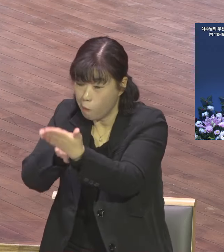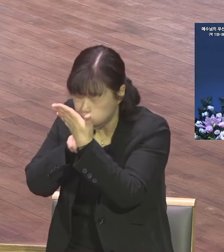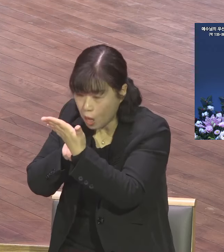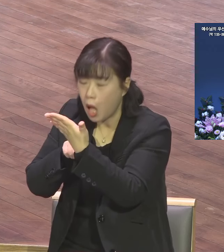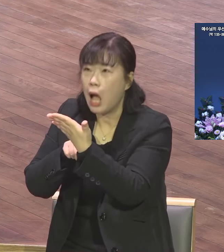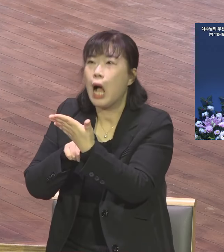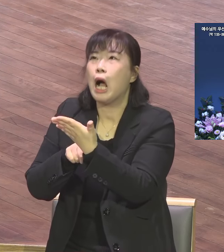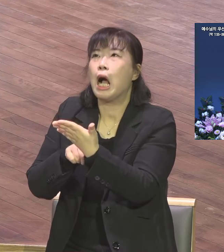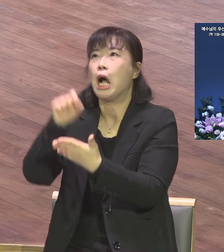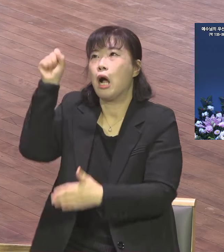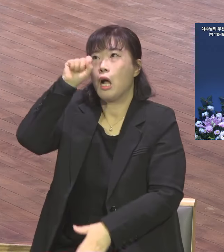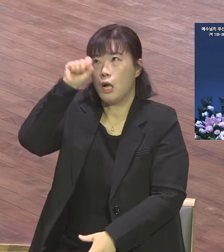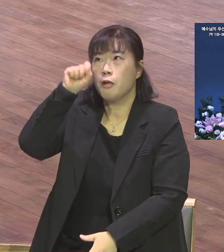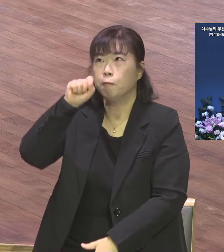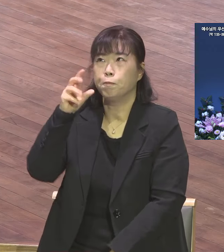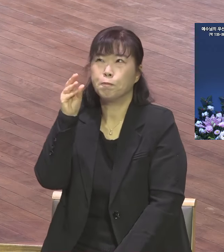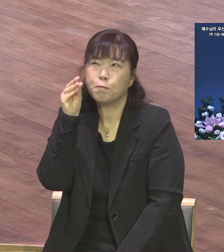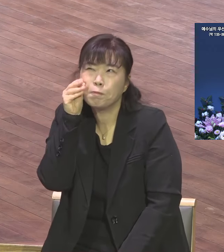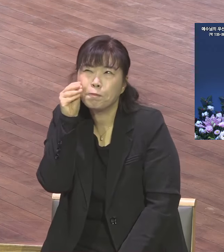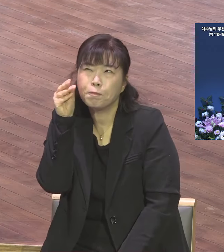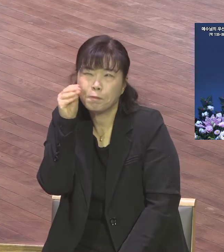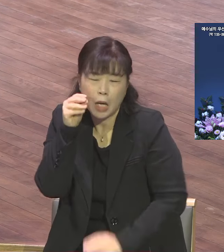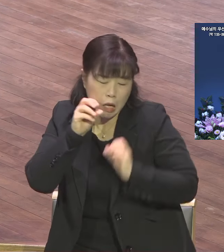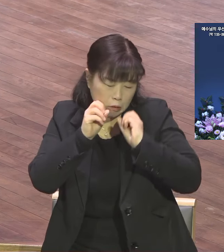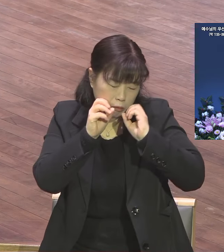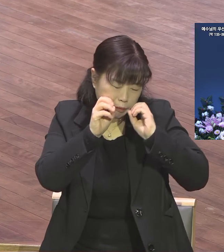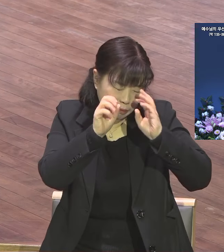하고 말씀드리니까 알아서 하세요. 알았어.